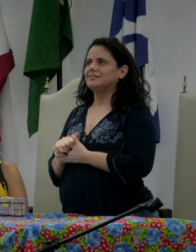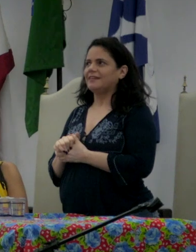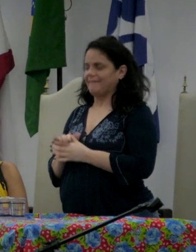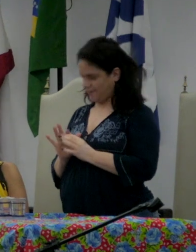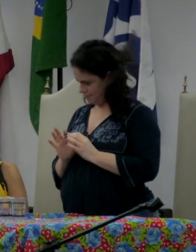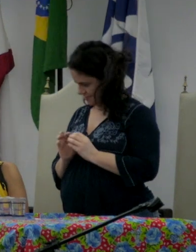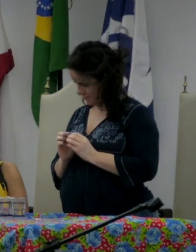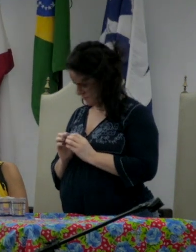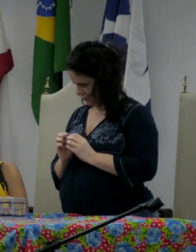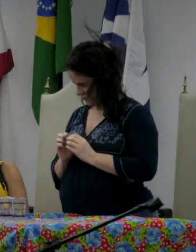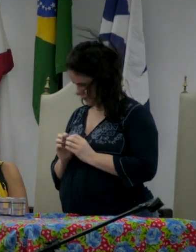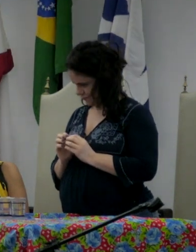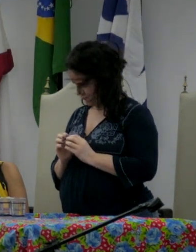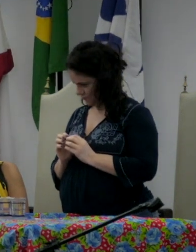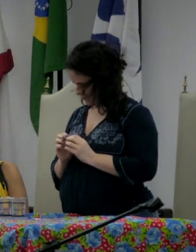Bom,